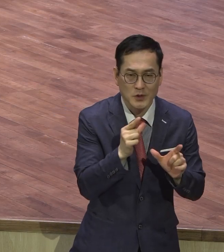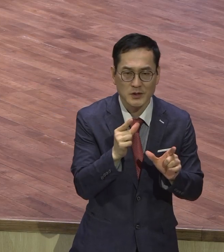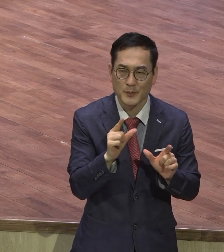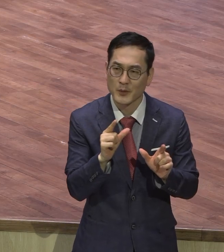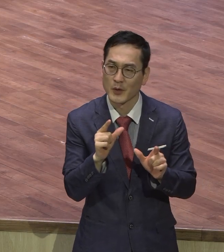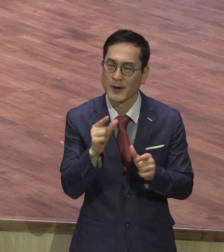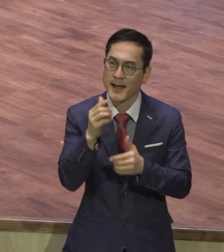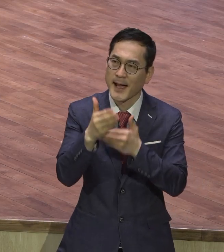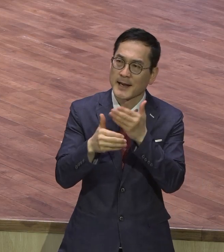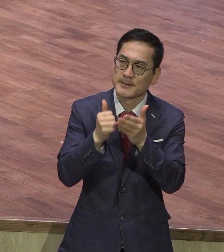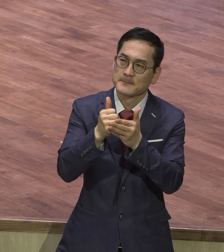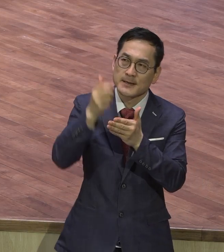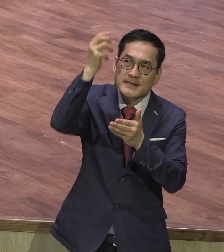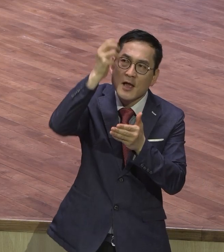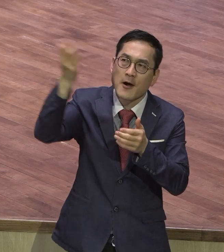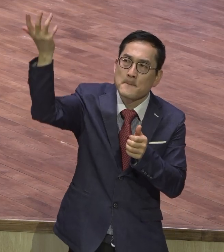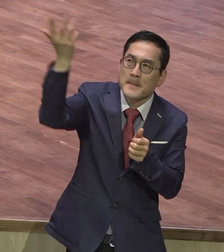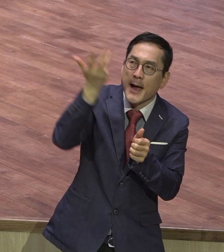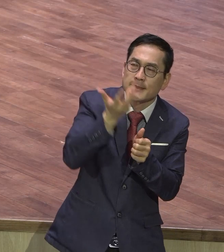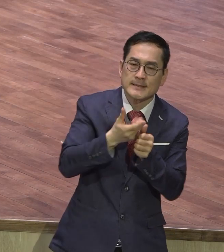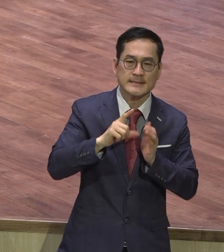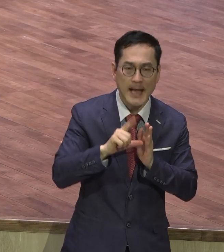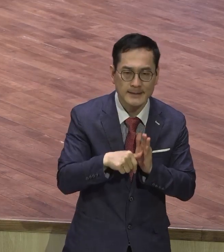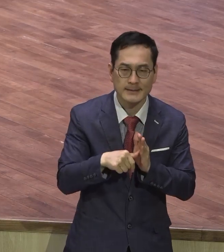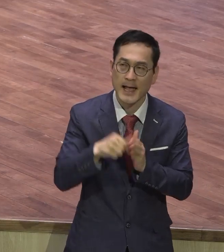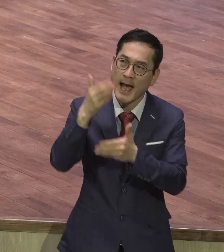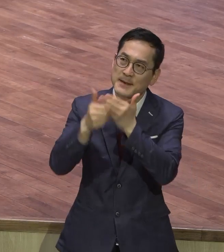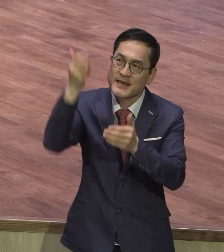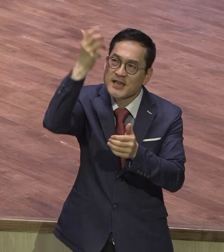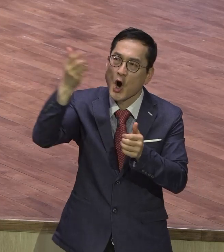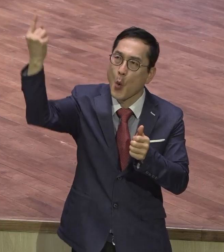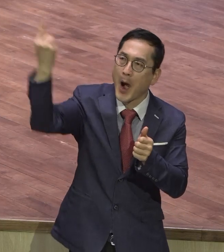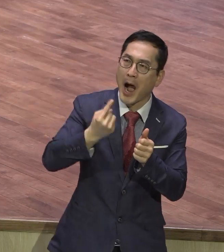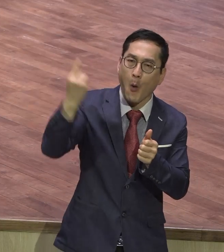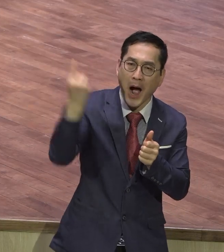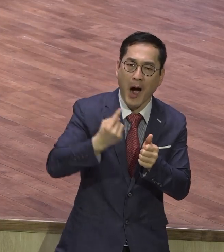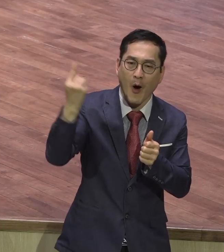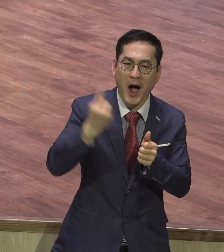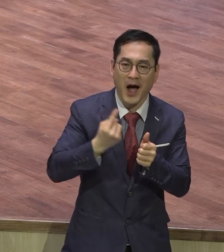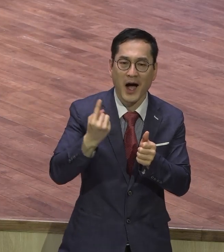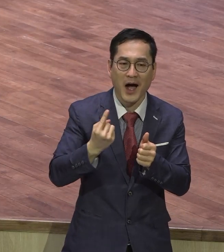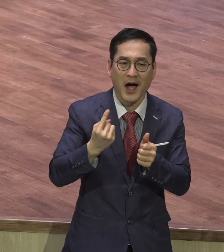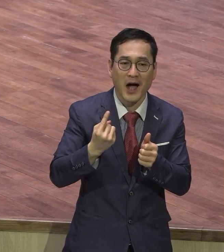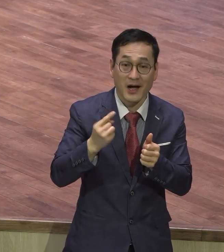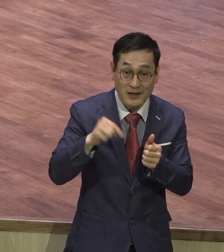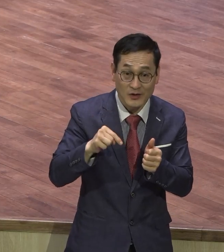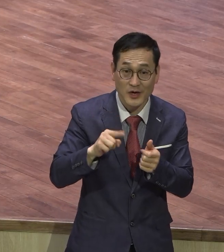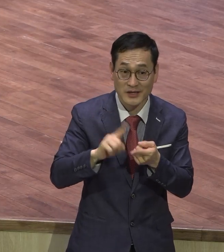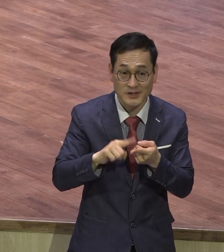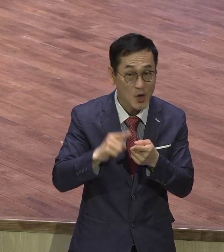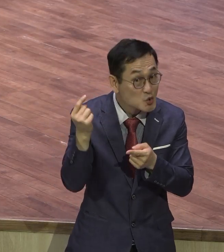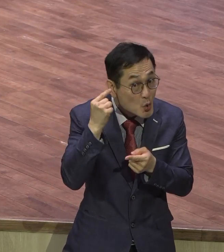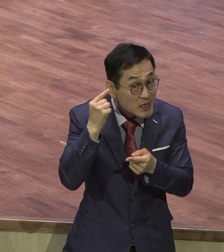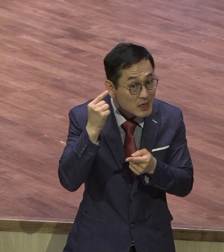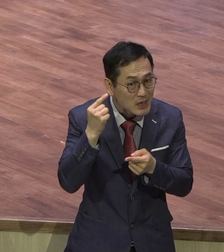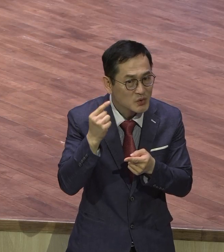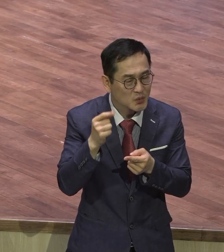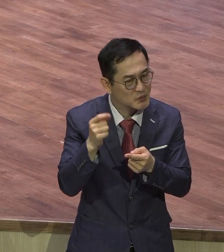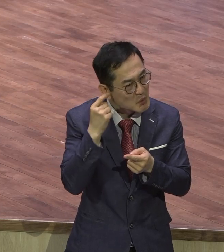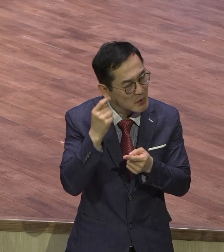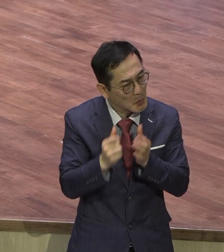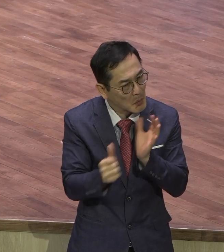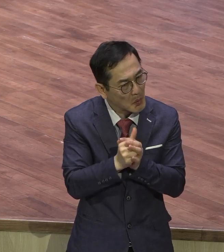받는 그러한 시간이다. 영이 하나님 영이 내게 임했다 하는 것을 그렇게 나타내기 위해서